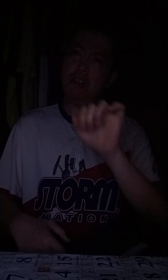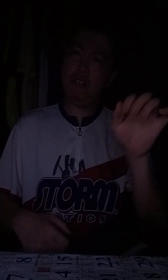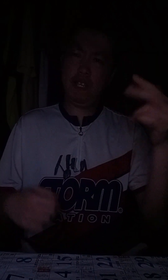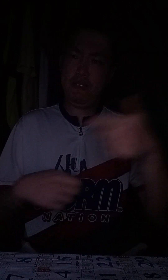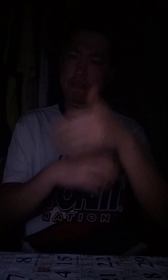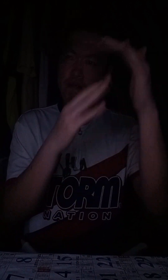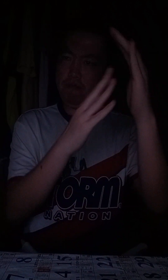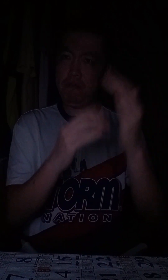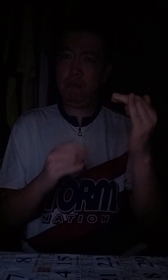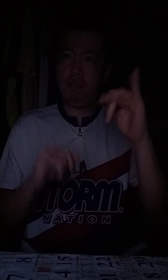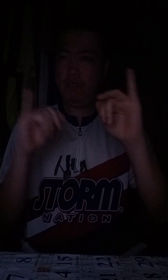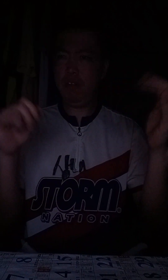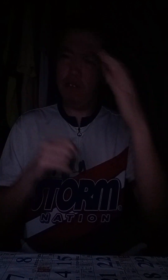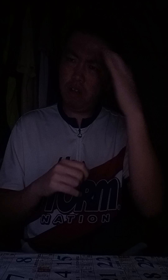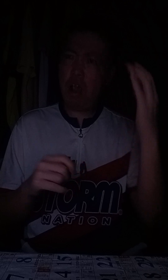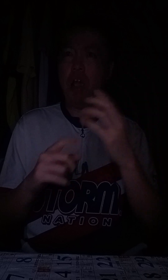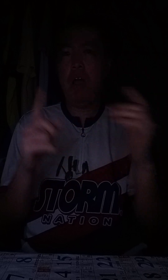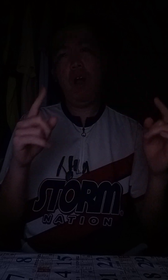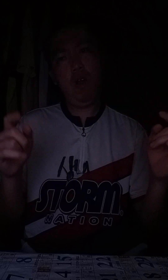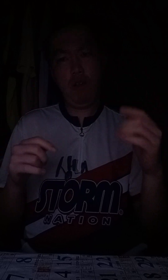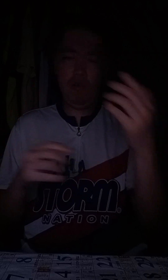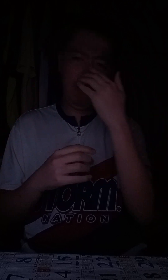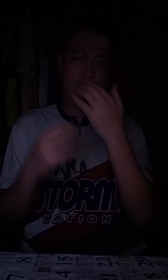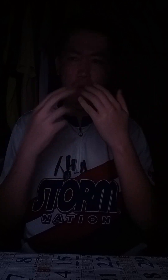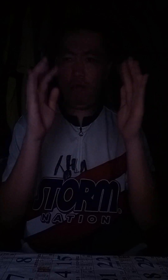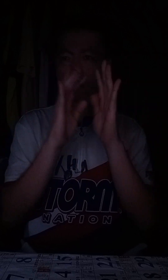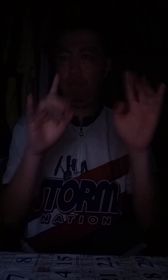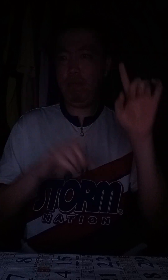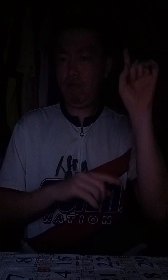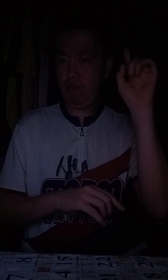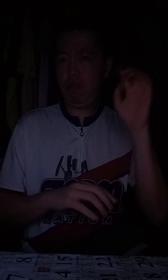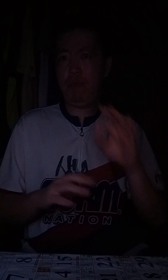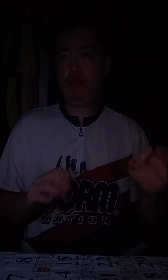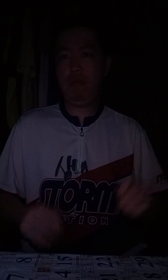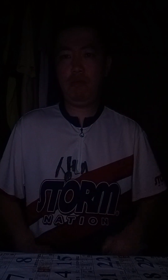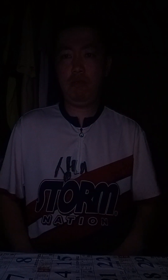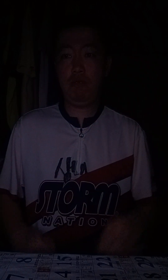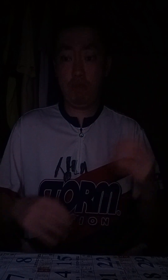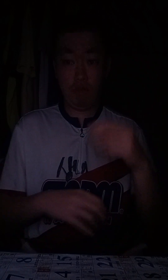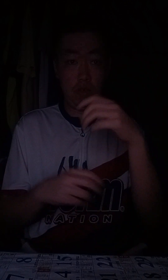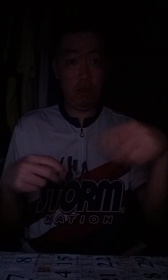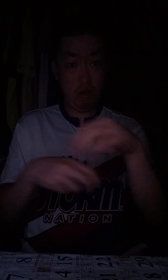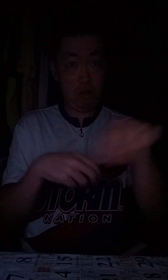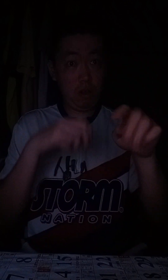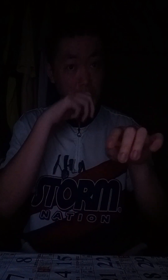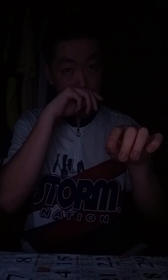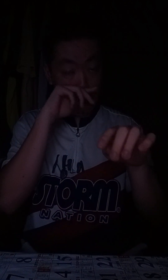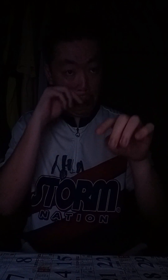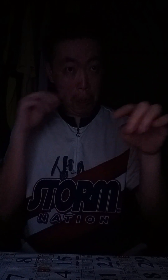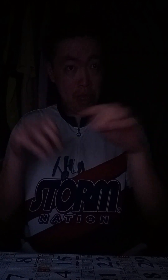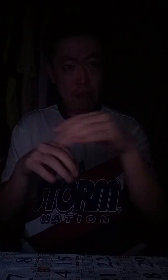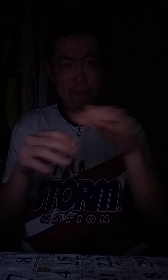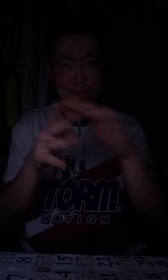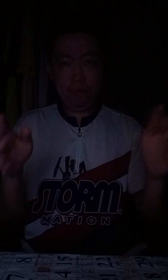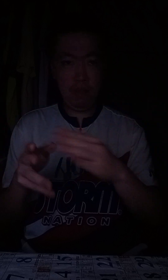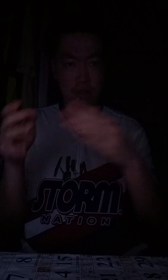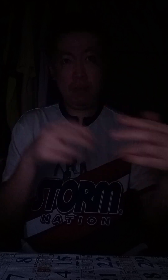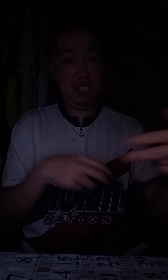승객 등 6명이 다쳐 병원 치료를 받았습니다. 경찰은 마주오던 승합차가 중앙선을 넘었다는 버스기사의